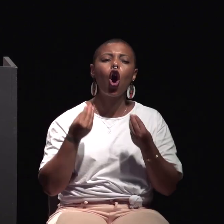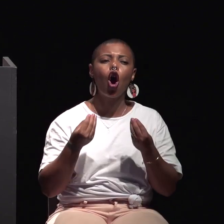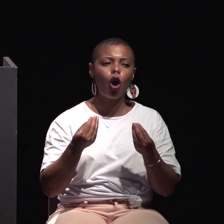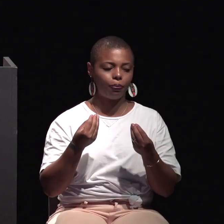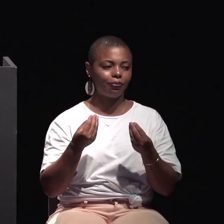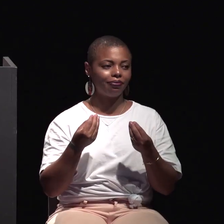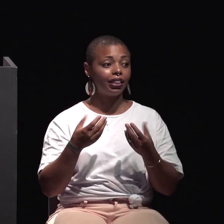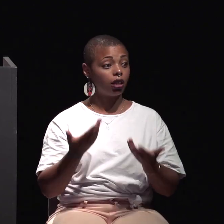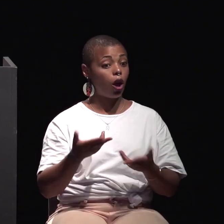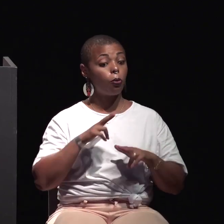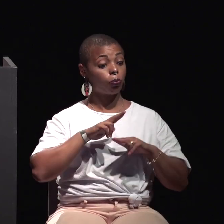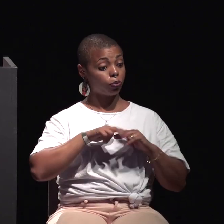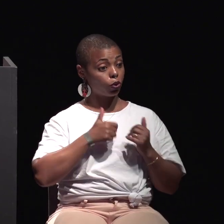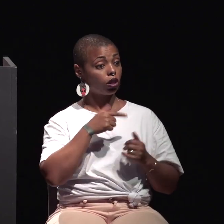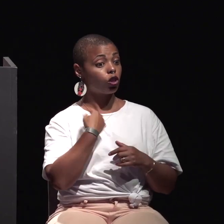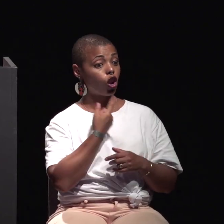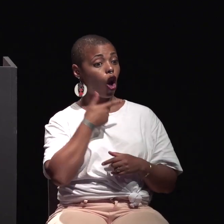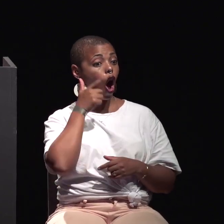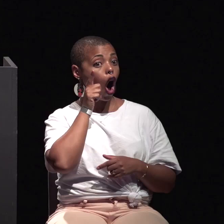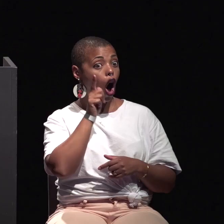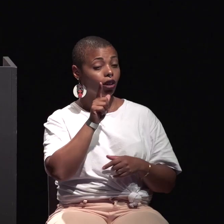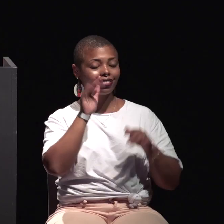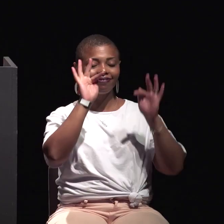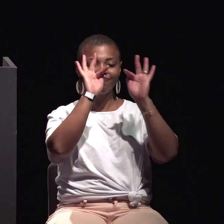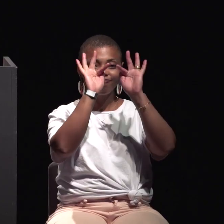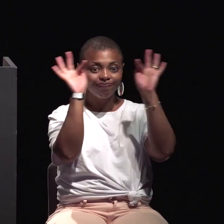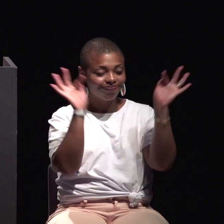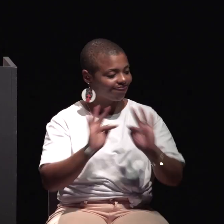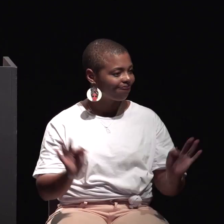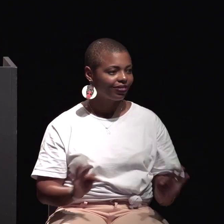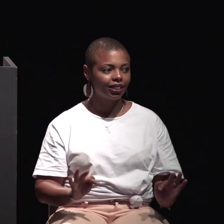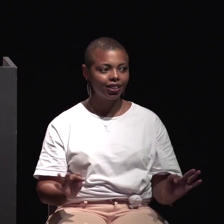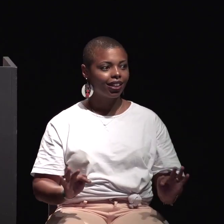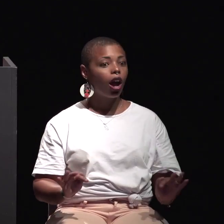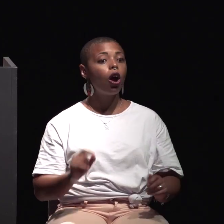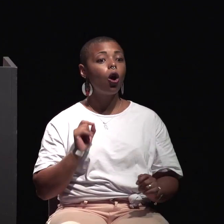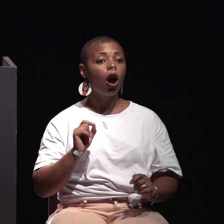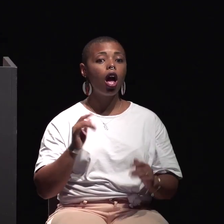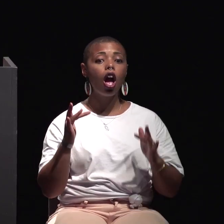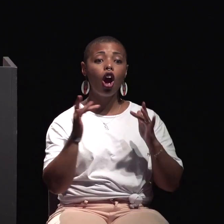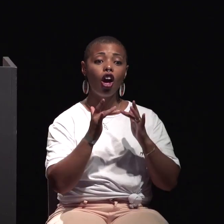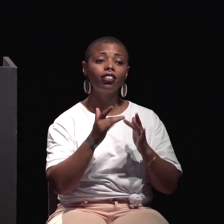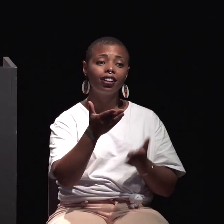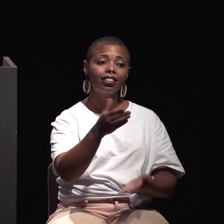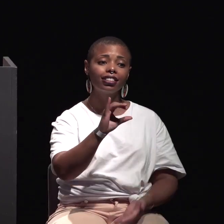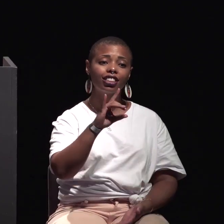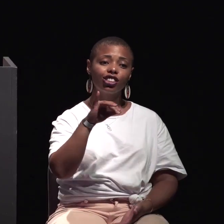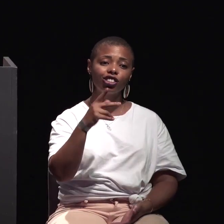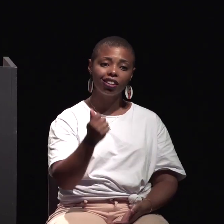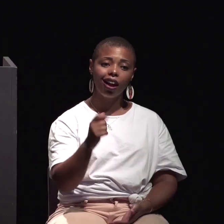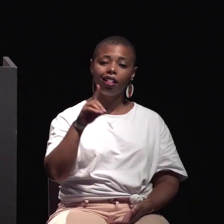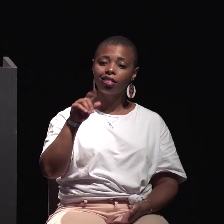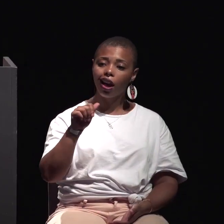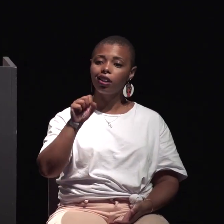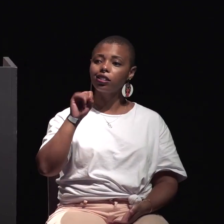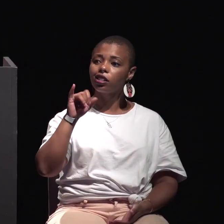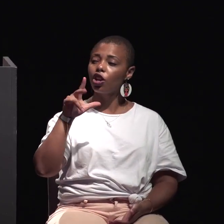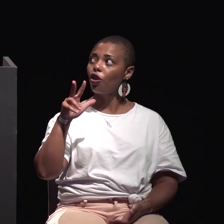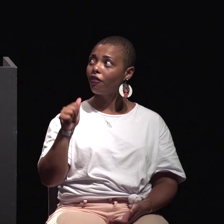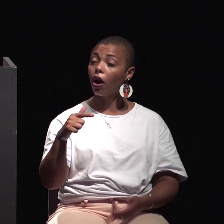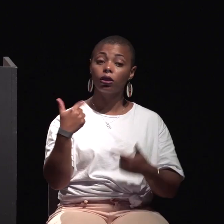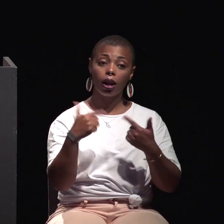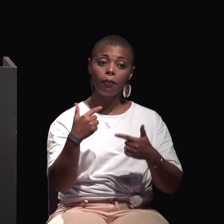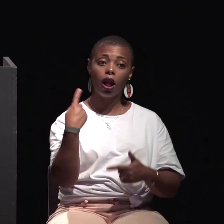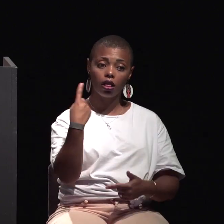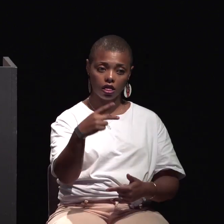acesso, tivemos a felicidade de entrar em contato com a Cidinha da Silva. O seu trabalho